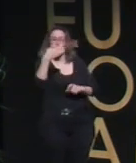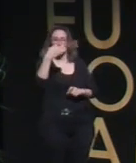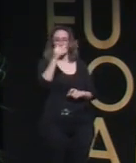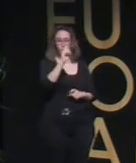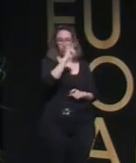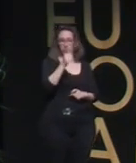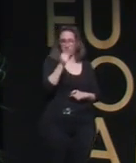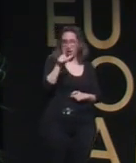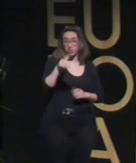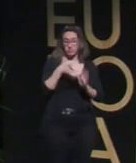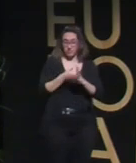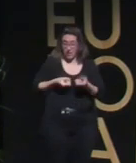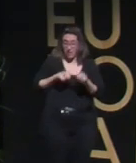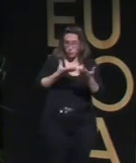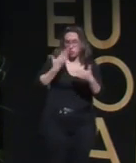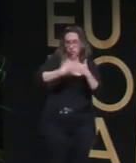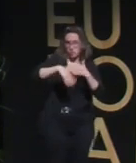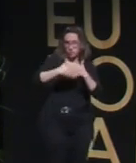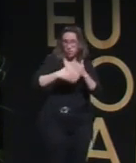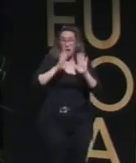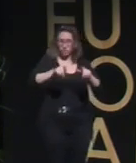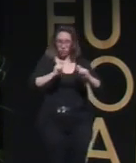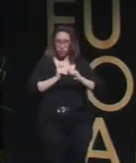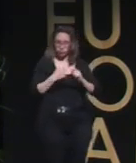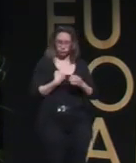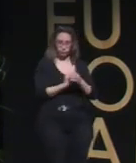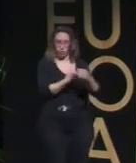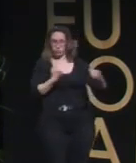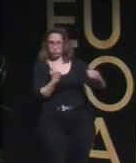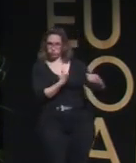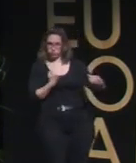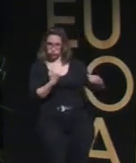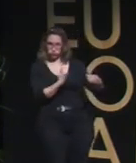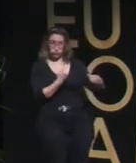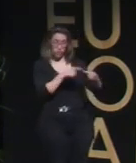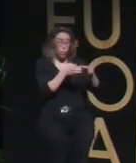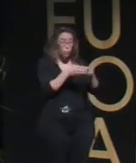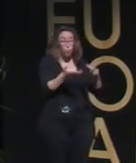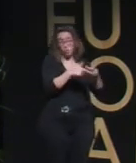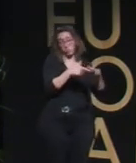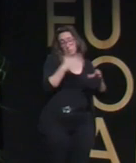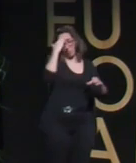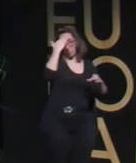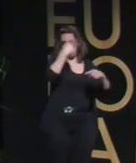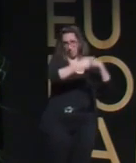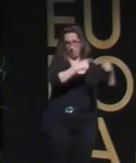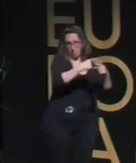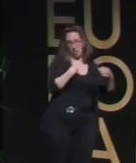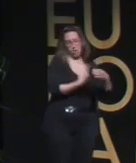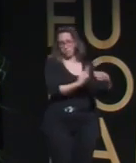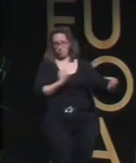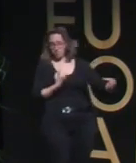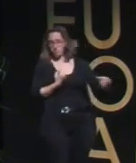su expresión y el estar encerrados ha sido una forma de aislarles de su grupo social, que en el fondo es su familia. Porque esto es algo que lo vamos a aprender los que somos